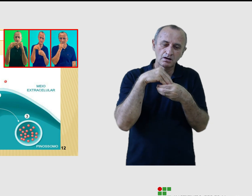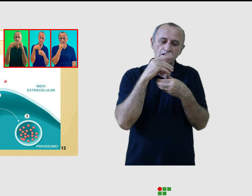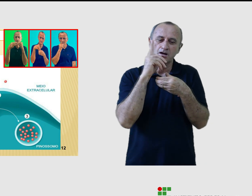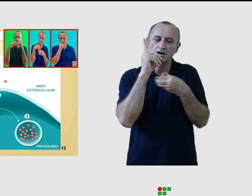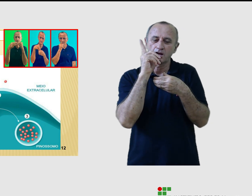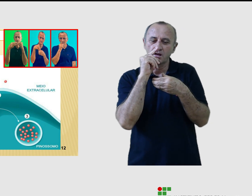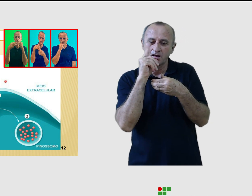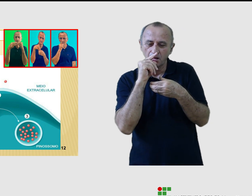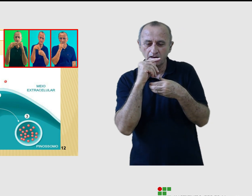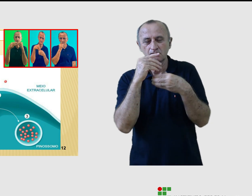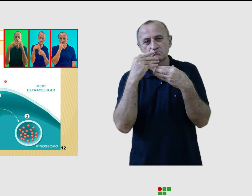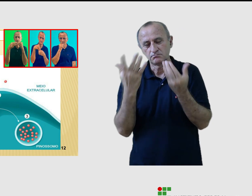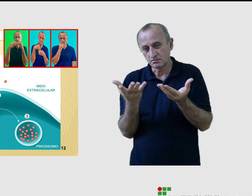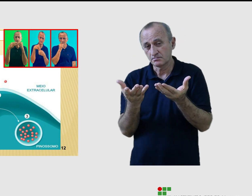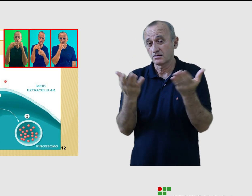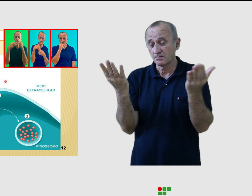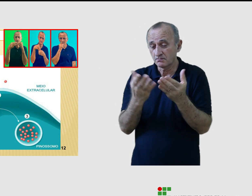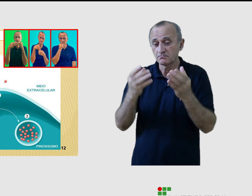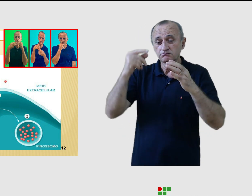pinocitose.